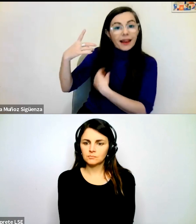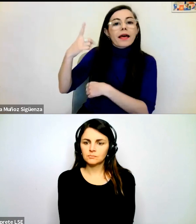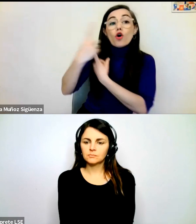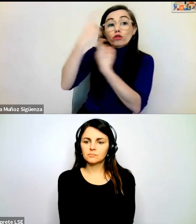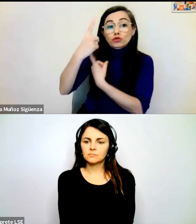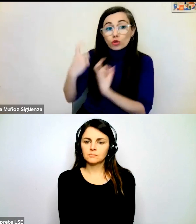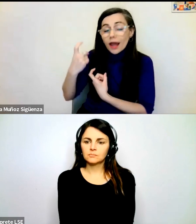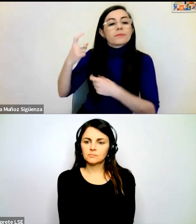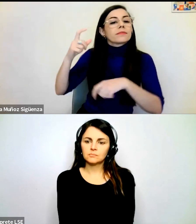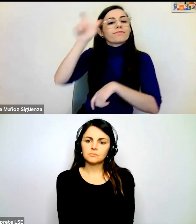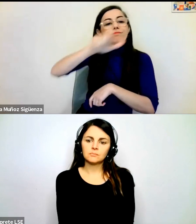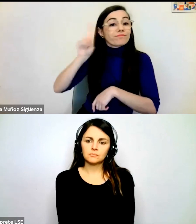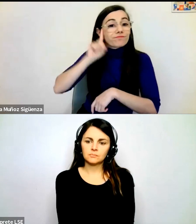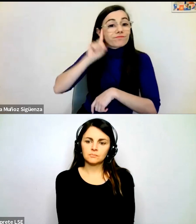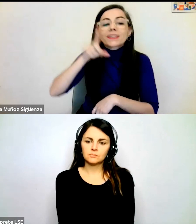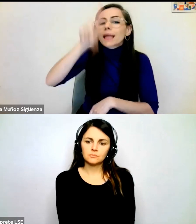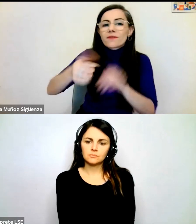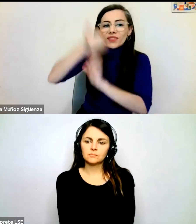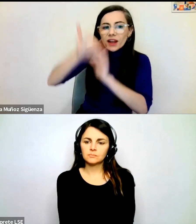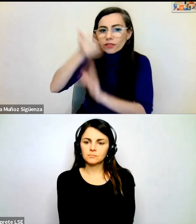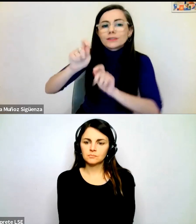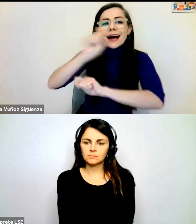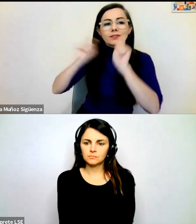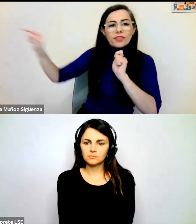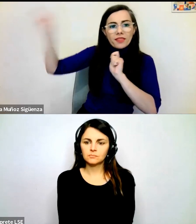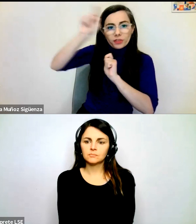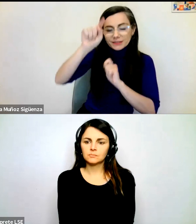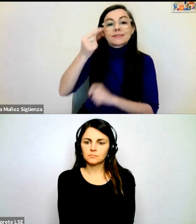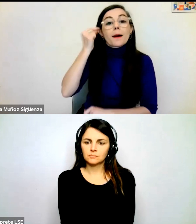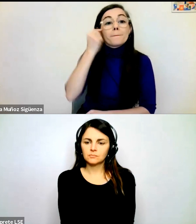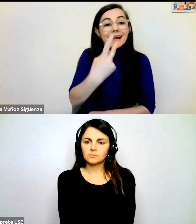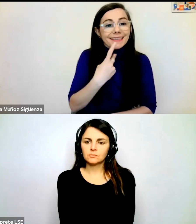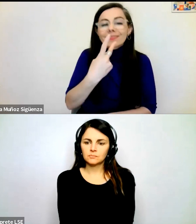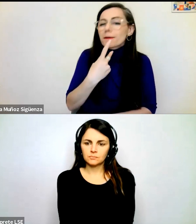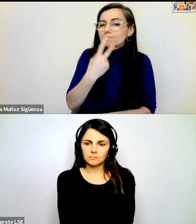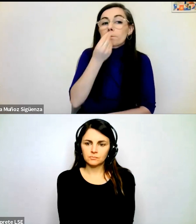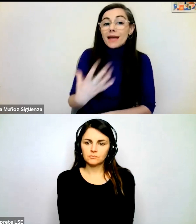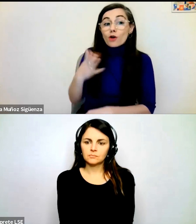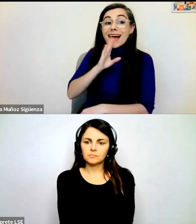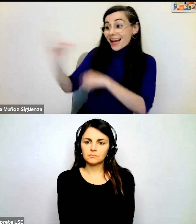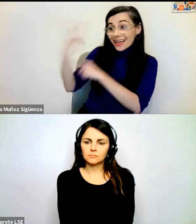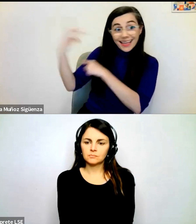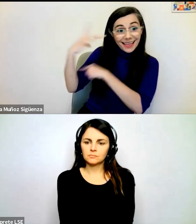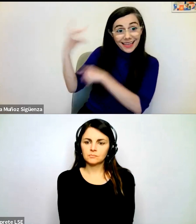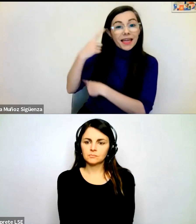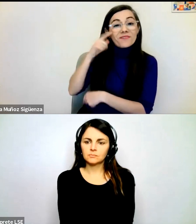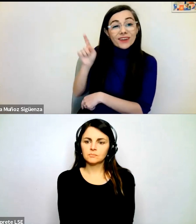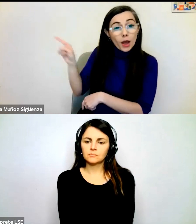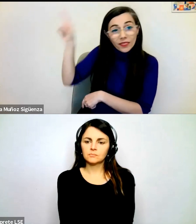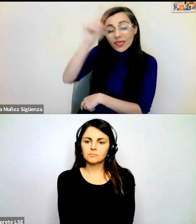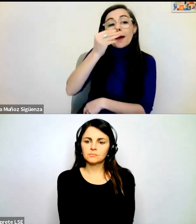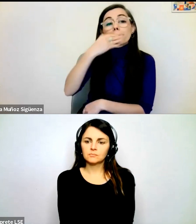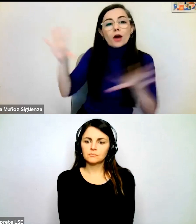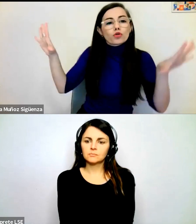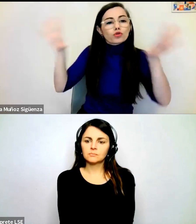reclamar en las diferentes consultas que hemos ido recibiendo a lo largo del tiempo, tanto de personas sordas individuales así como de federaciones,